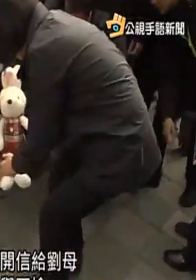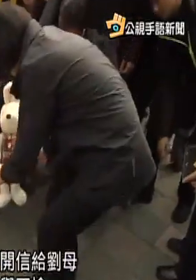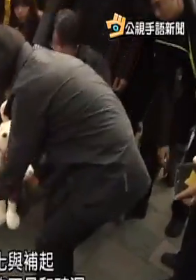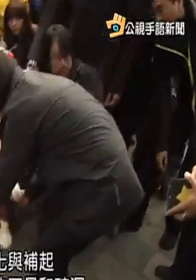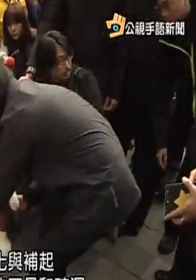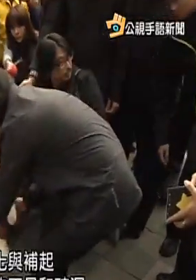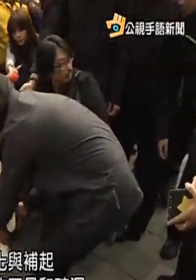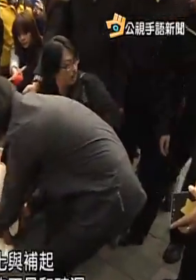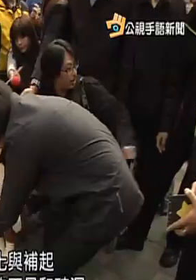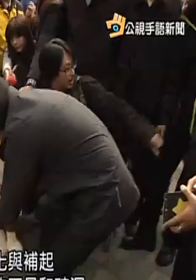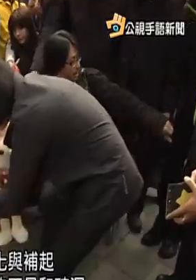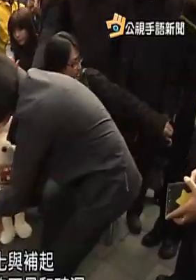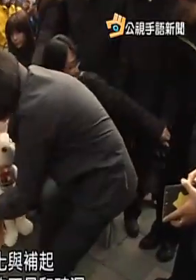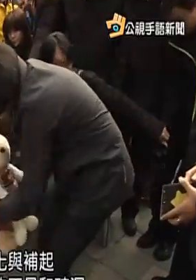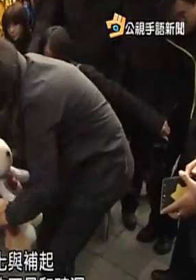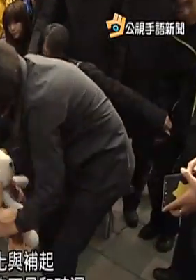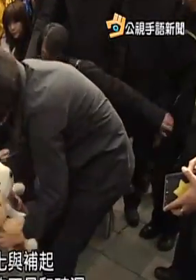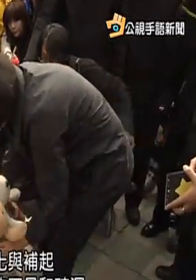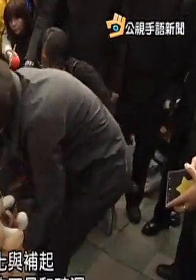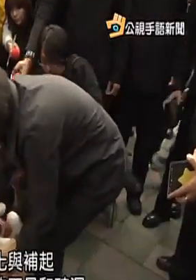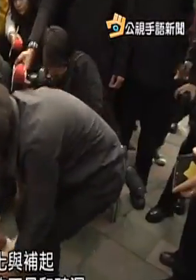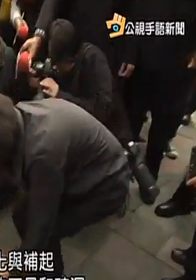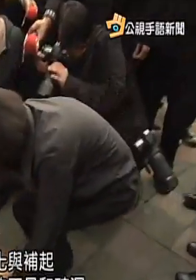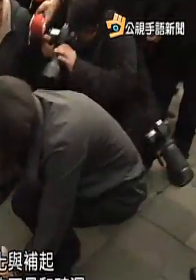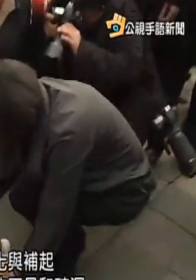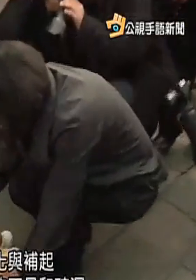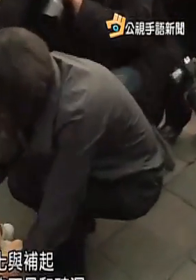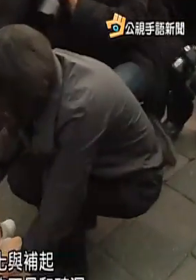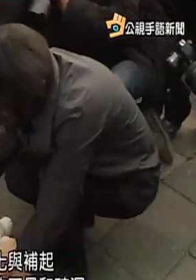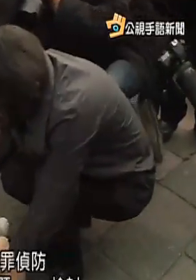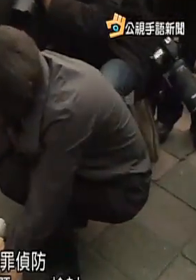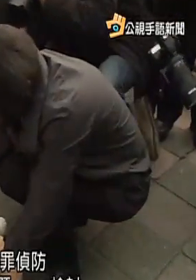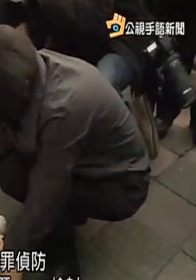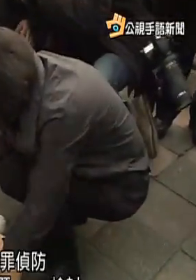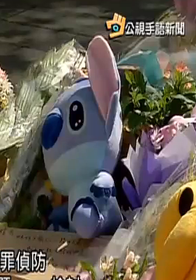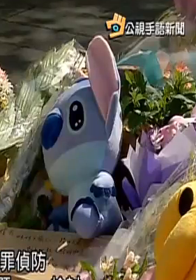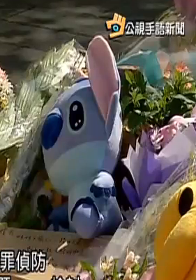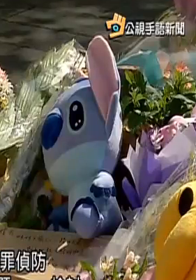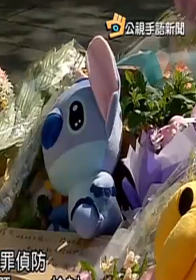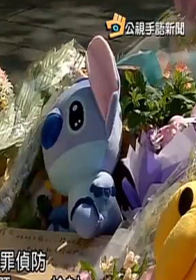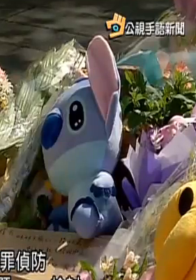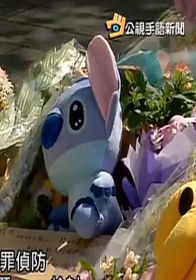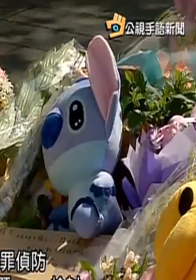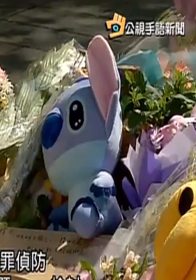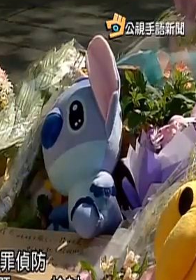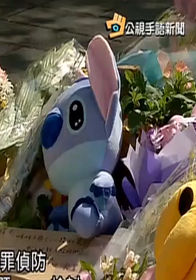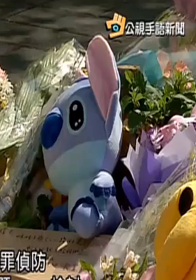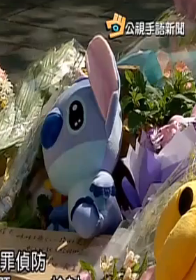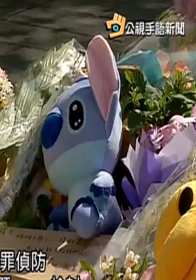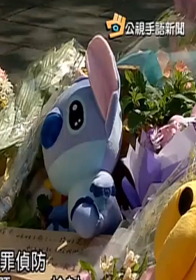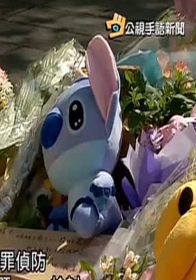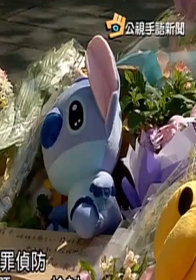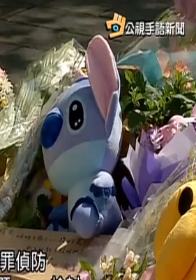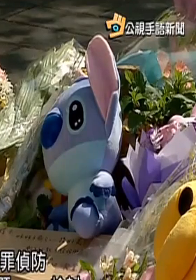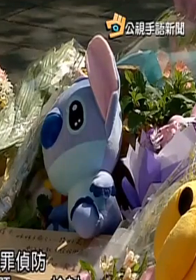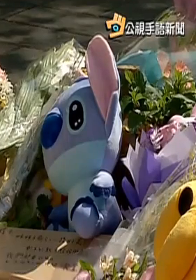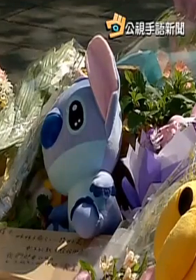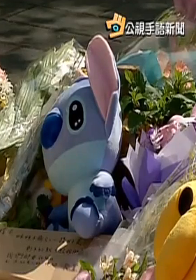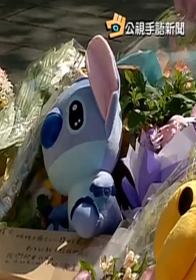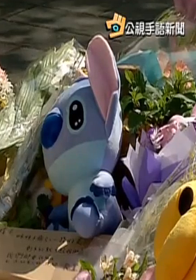调会强化与补起社会安全网上的不足和破洞，也将就犯罪侦防与警力部署问题一一检讨。记者台北综合报